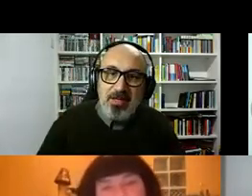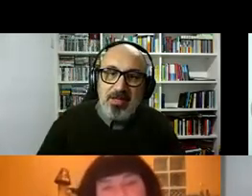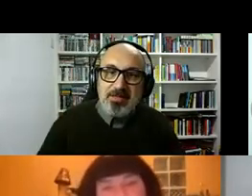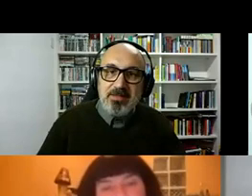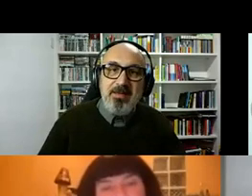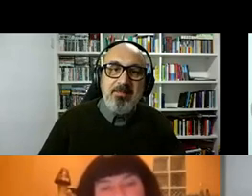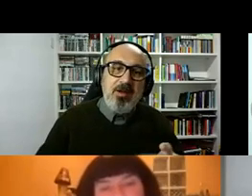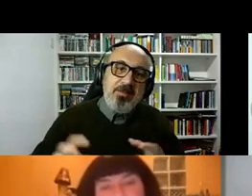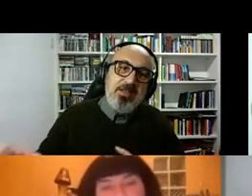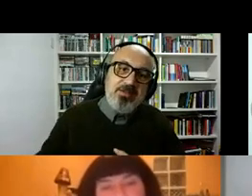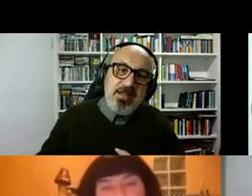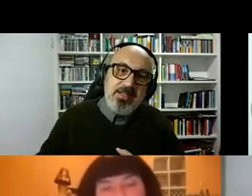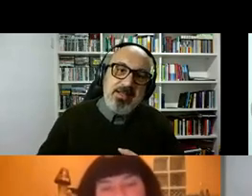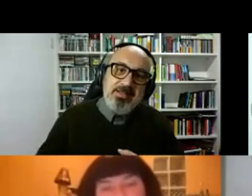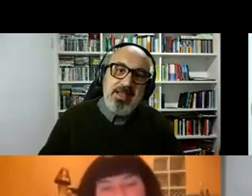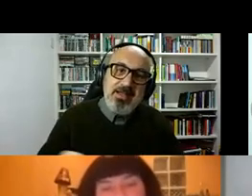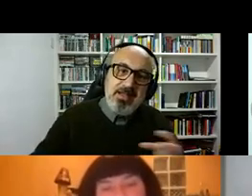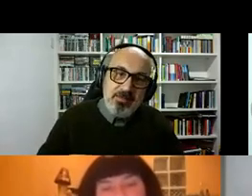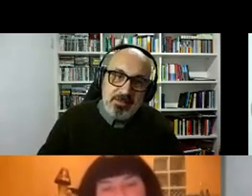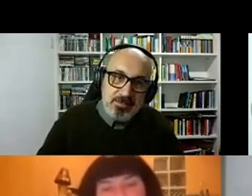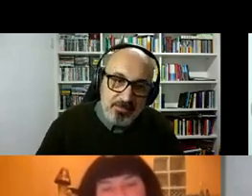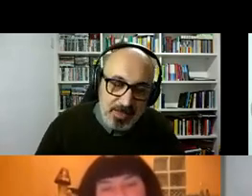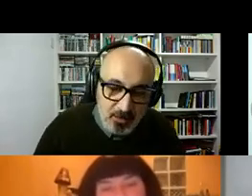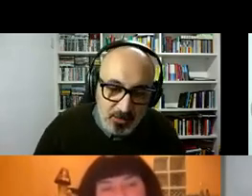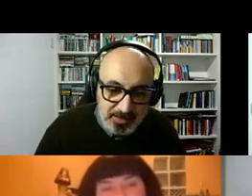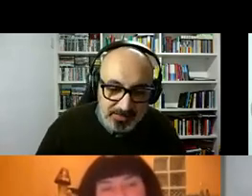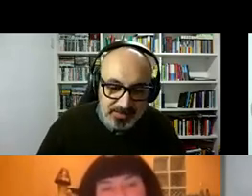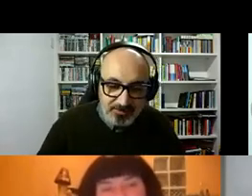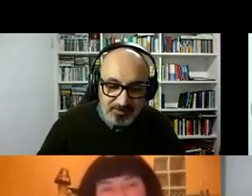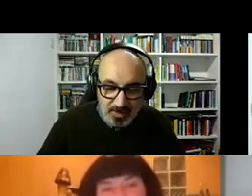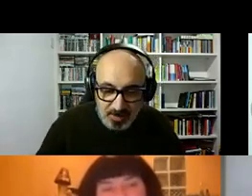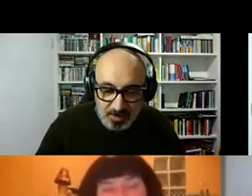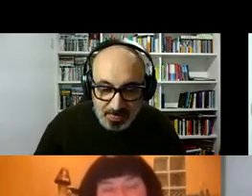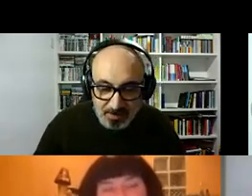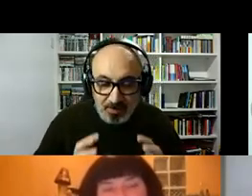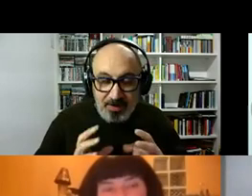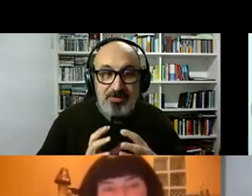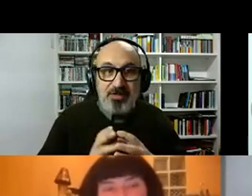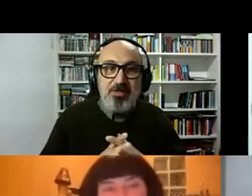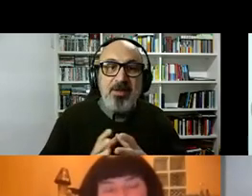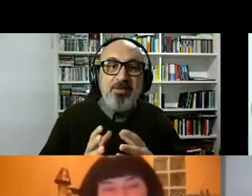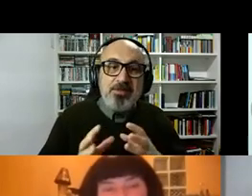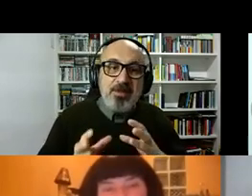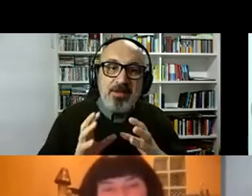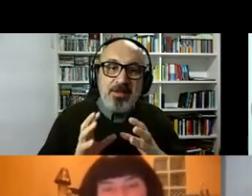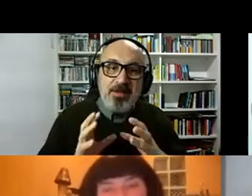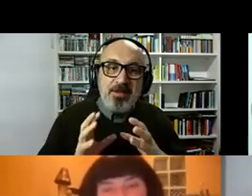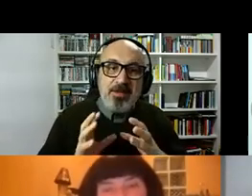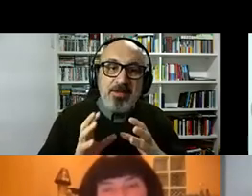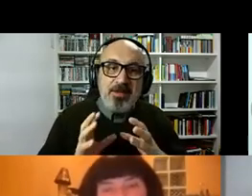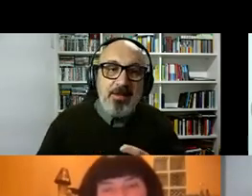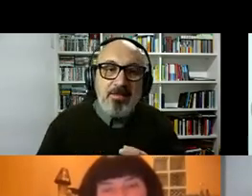com Libras, né, com línguas de sinais brasileiras dentro desse framework da LSF. Eu queria fazer duas perguntas